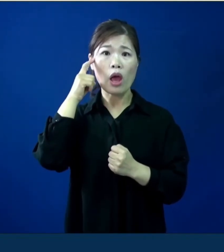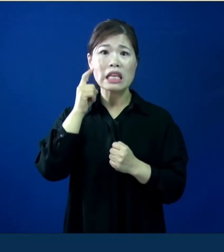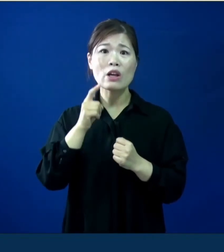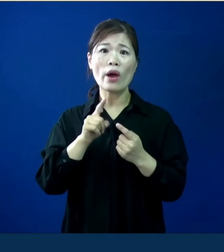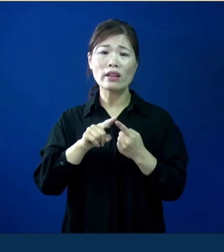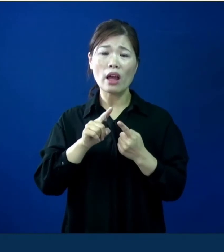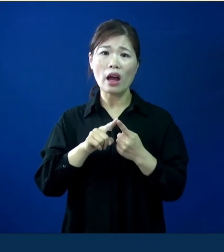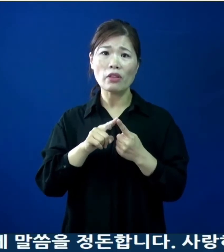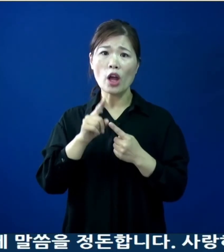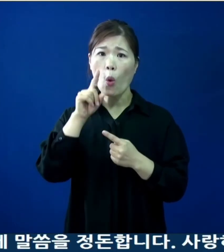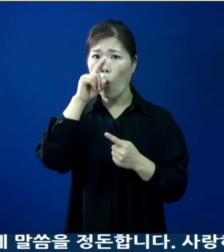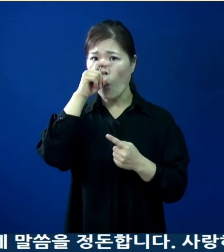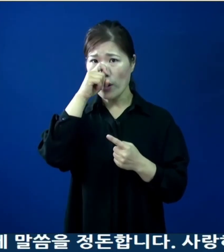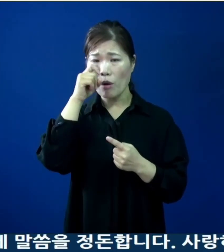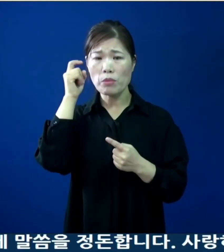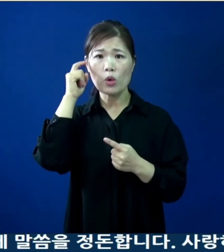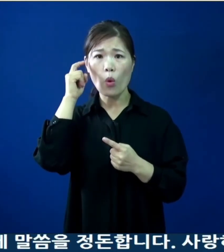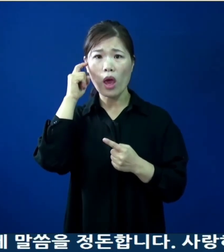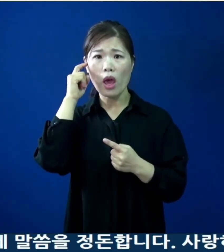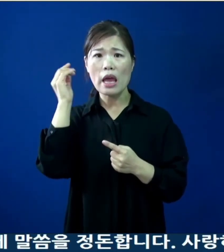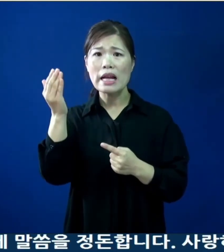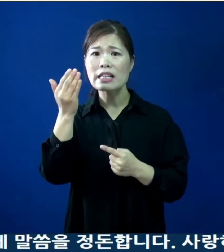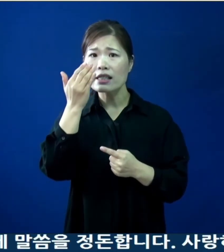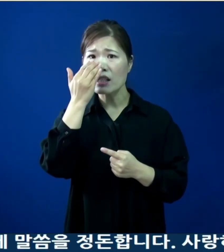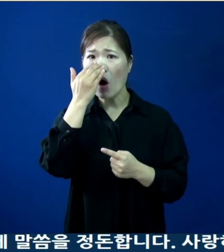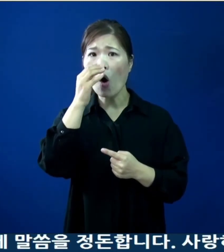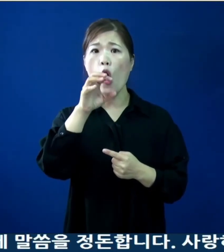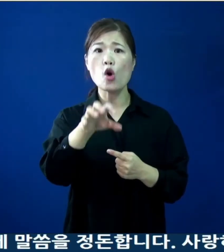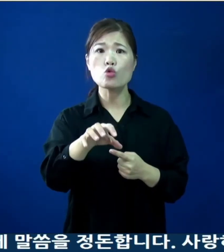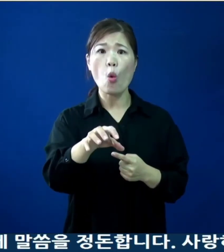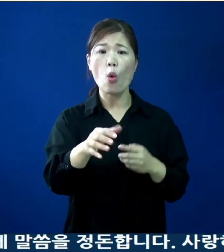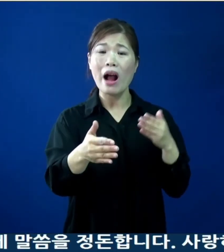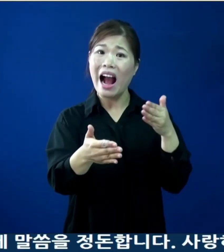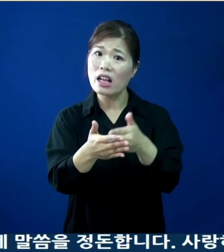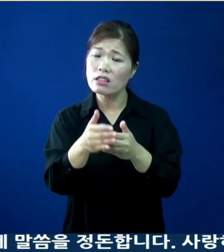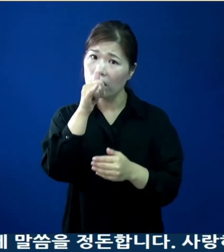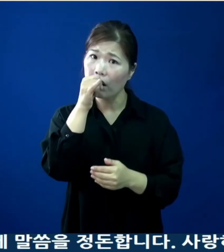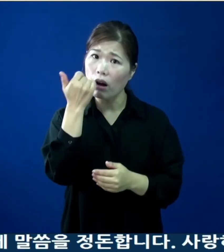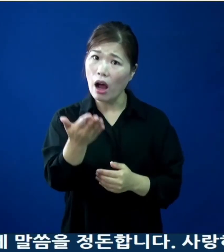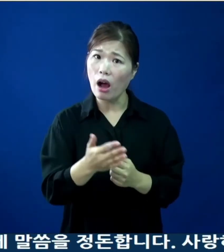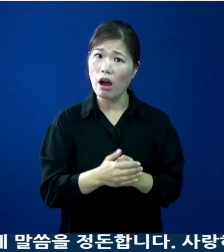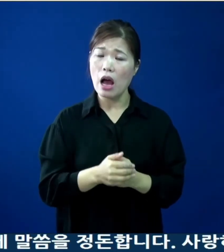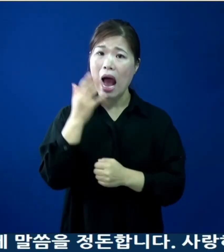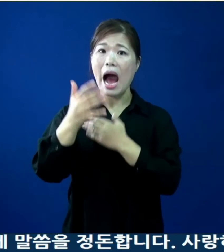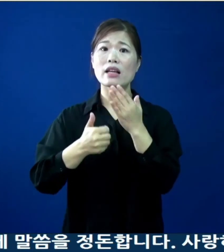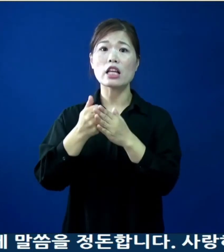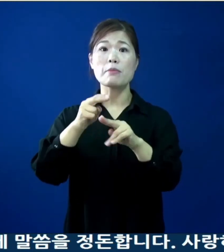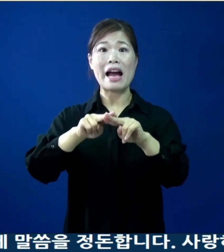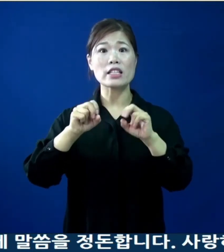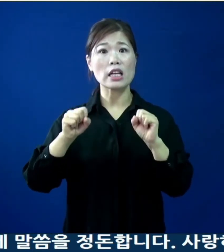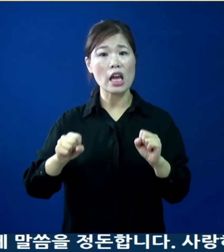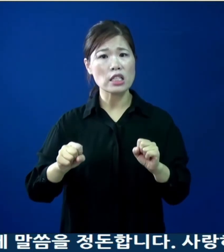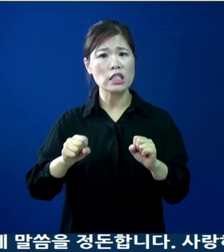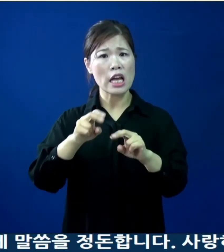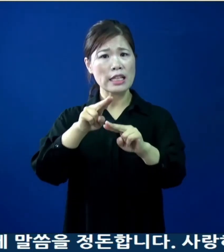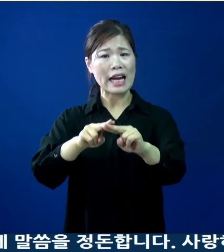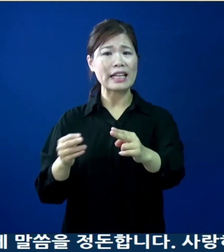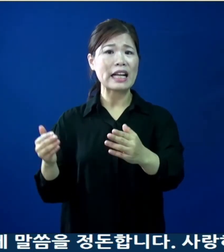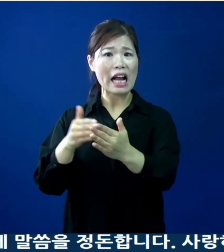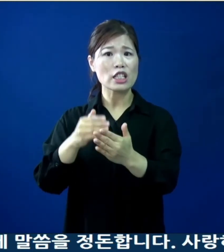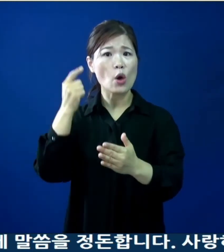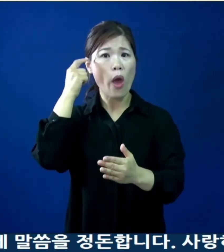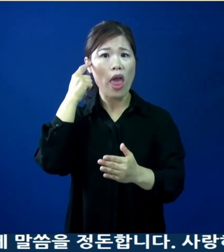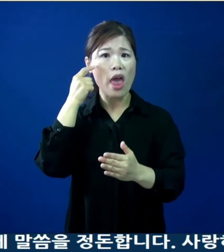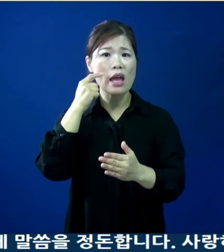오염이 성소까지 되어질까? 하나님이 계신, 하나님이 앉아 계신 그 자리까지 왜 오염이 될까?